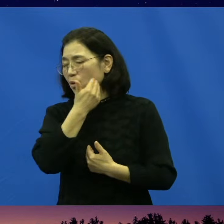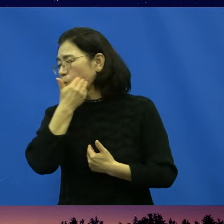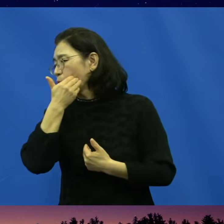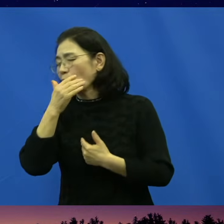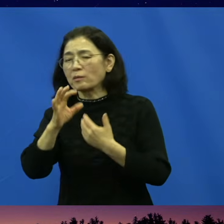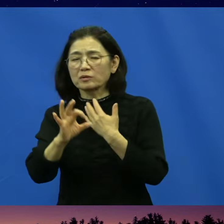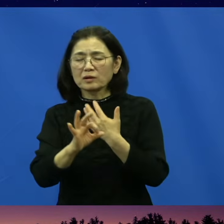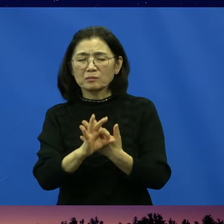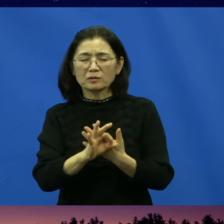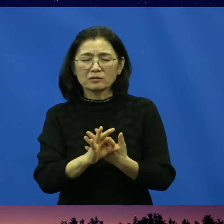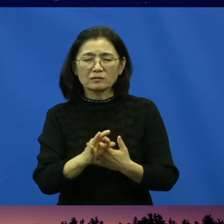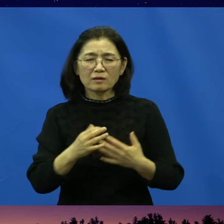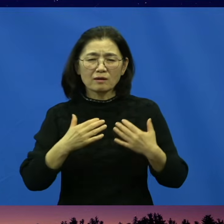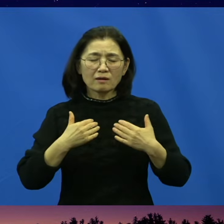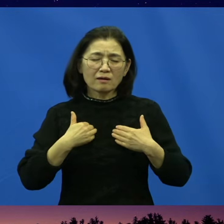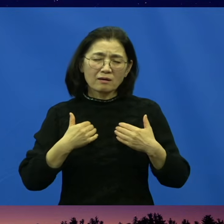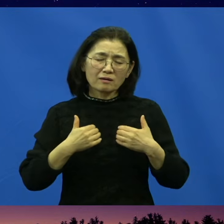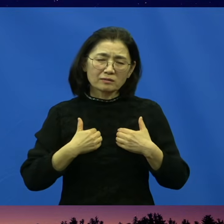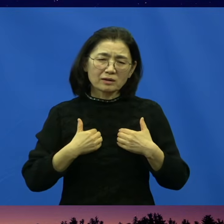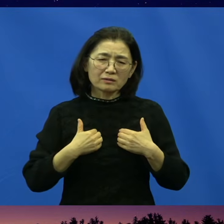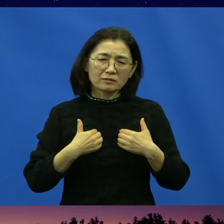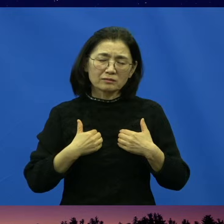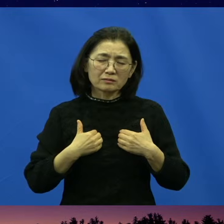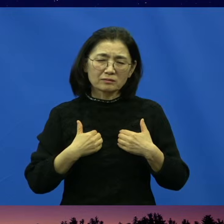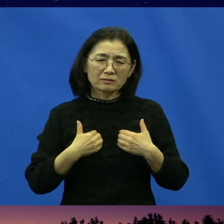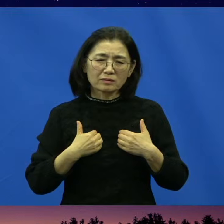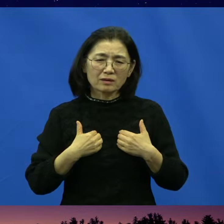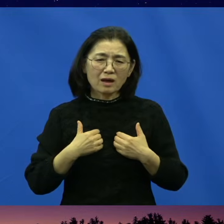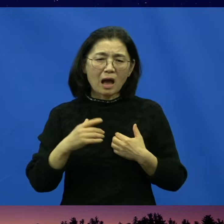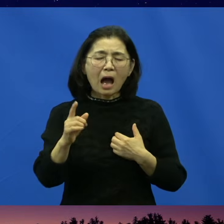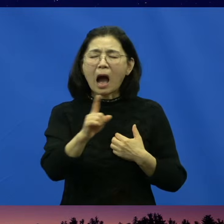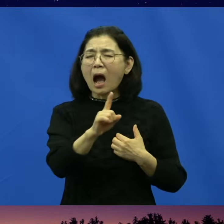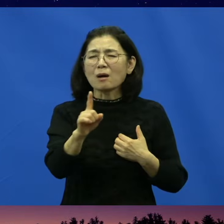아무것도 아닙니다 라는 모습으로 바디메오가 서 있습니다.